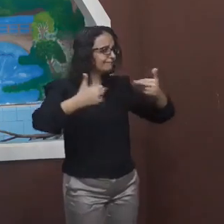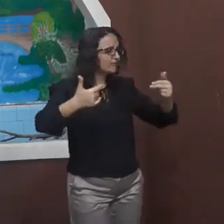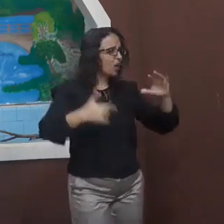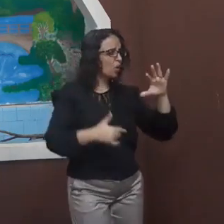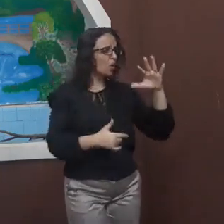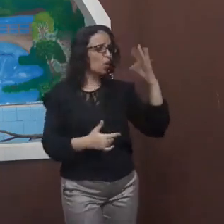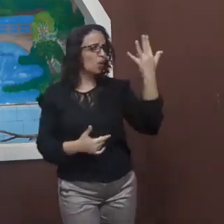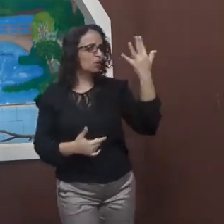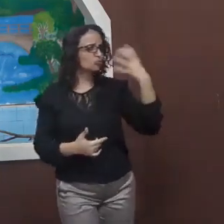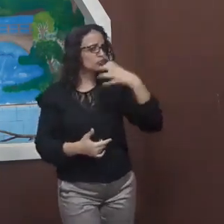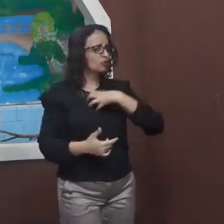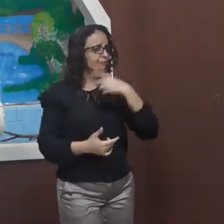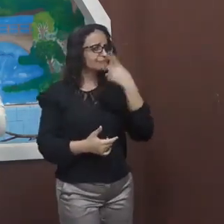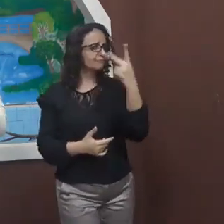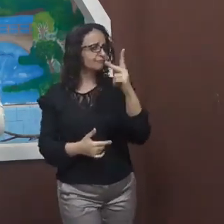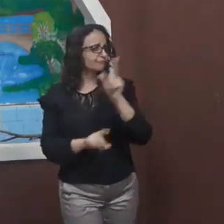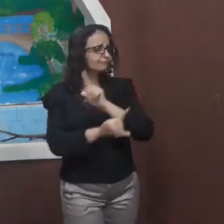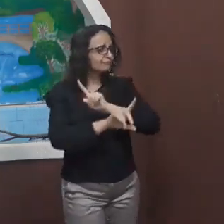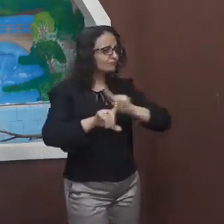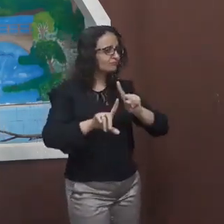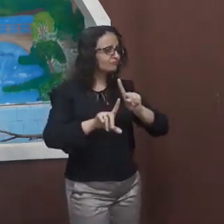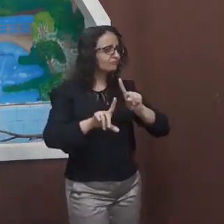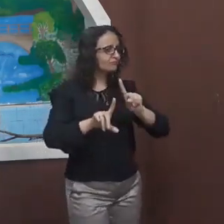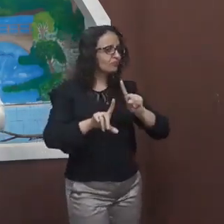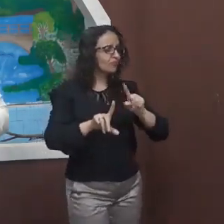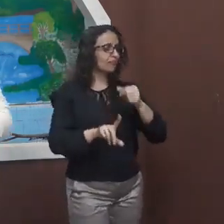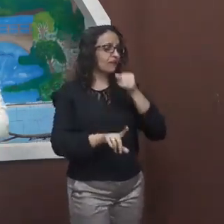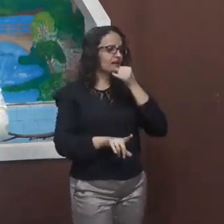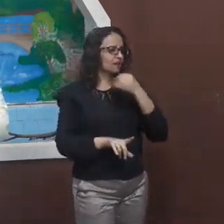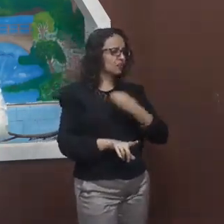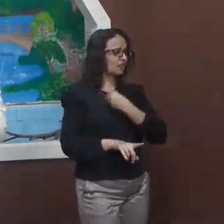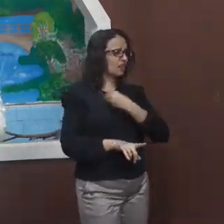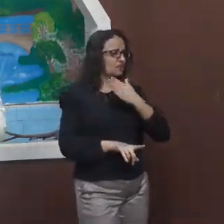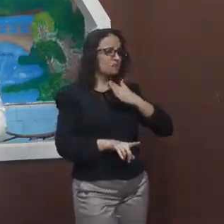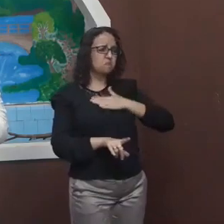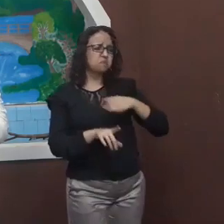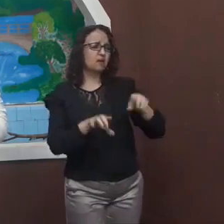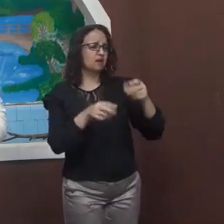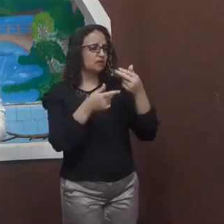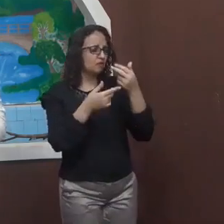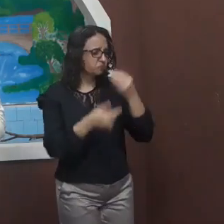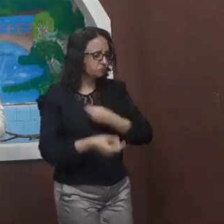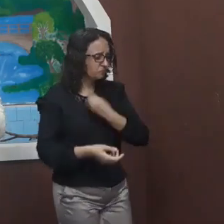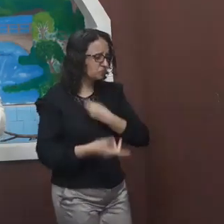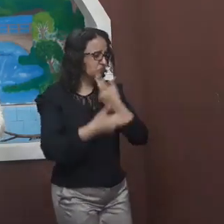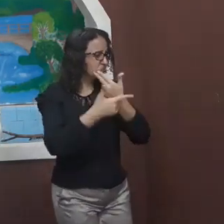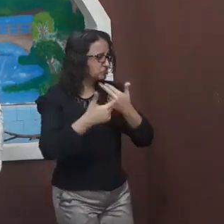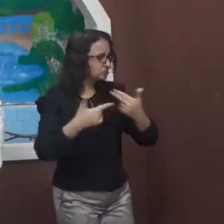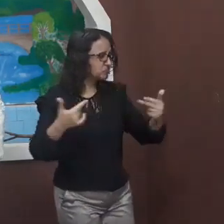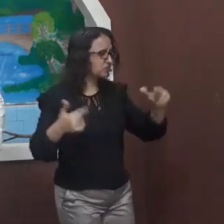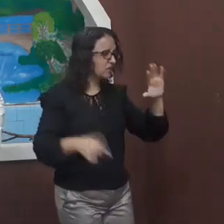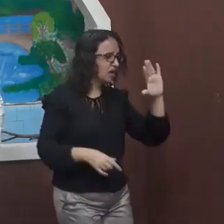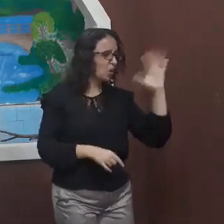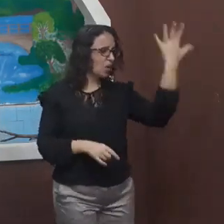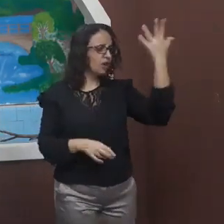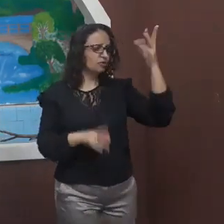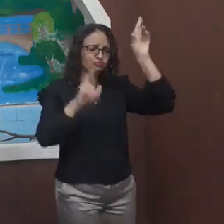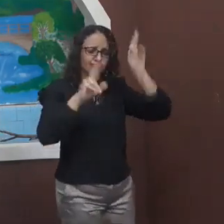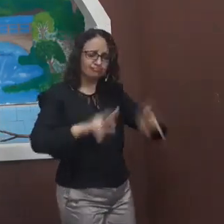você assim gostaria que acontecesse. Na minha vida, irmãos, um monte de coisa acontece de uma maneira